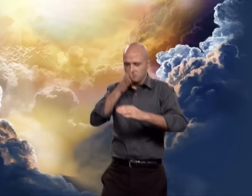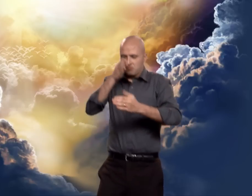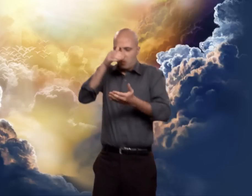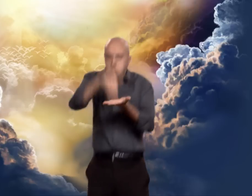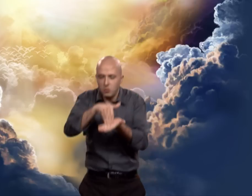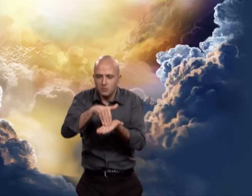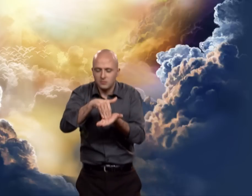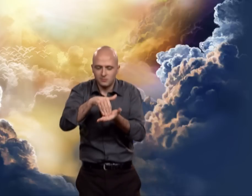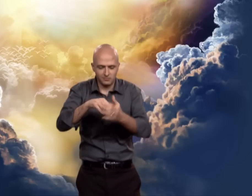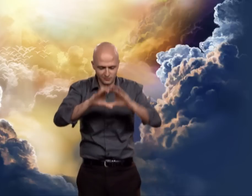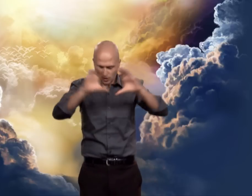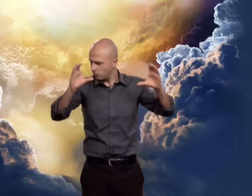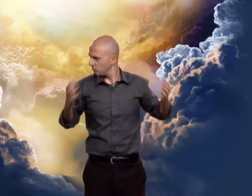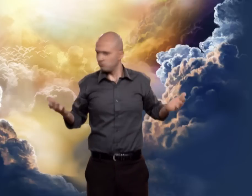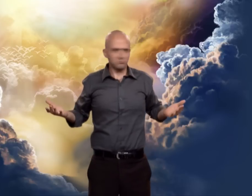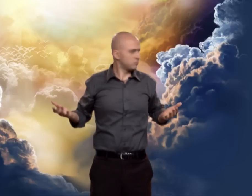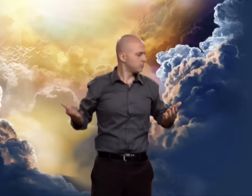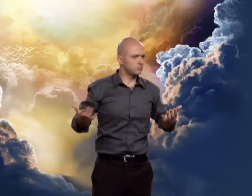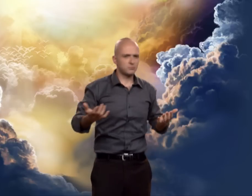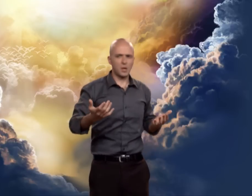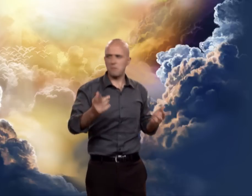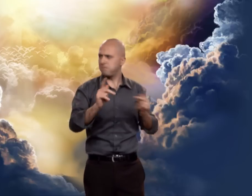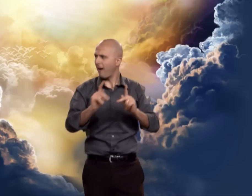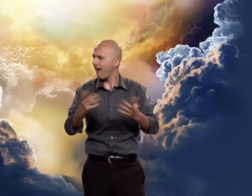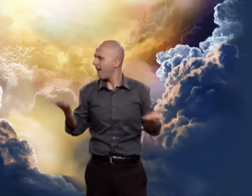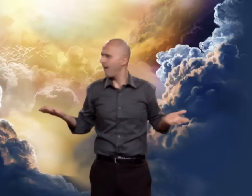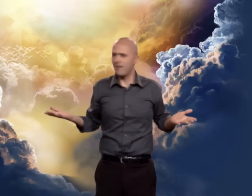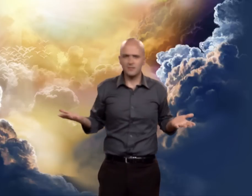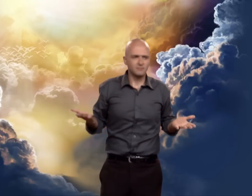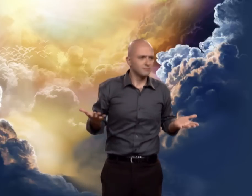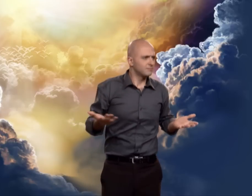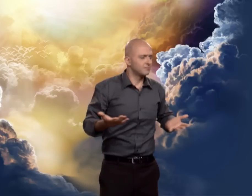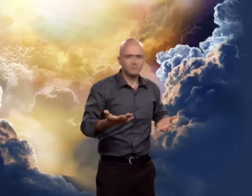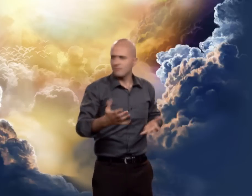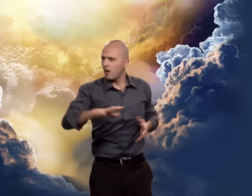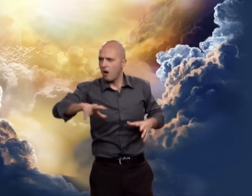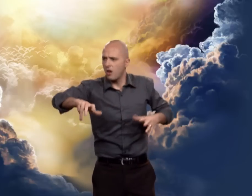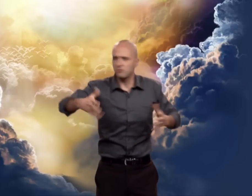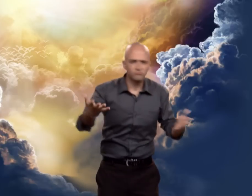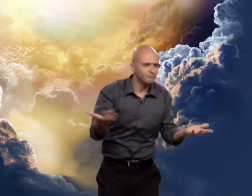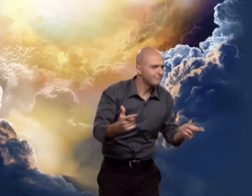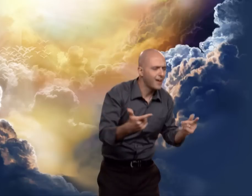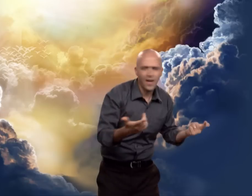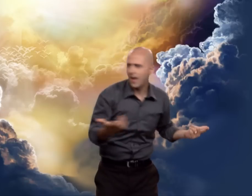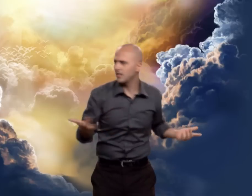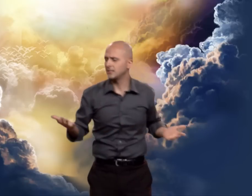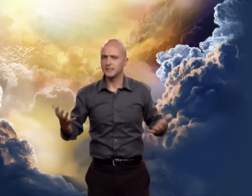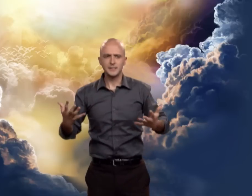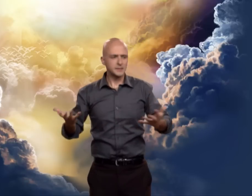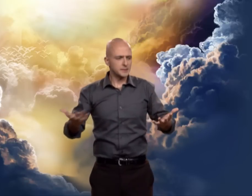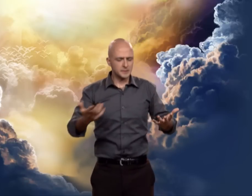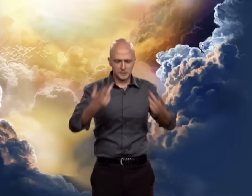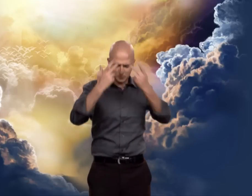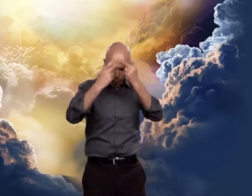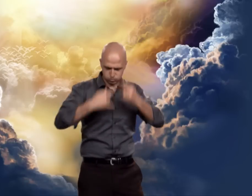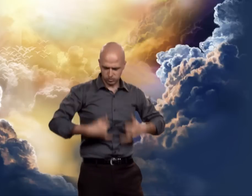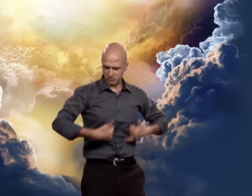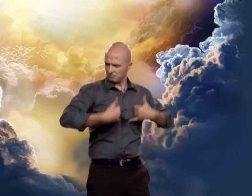não ressuscitou, inútil é a fé que vocês têm, e ainda estão em seus pecados. Neste caso, também